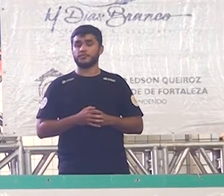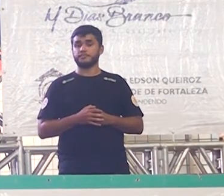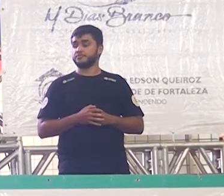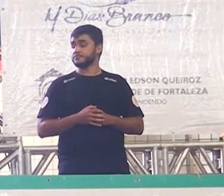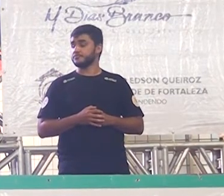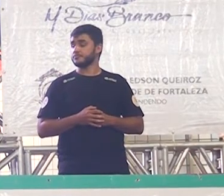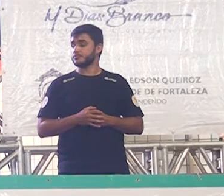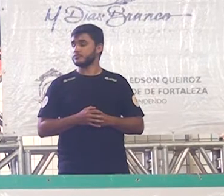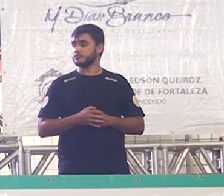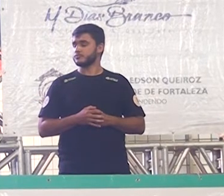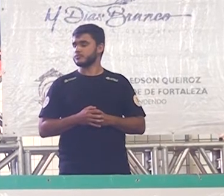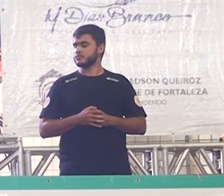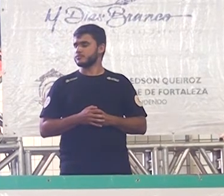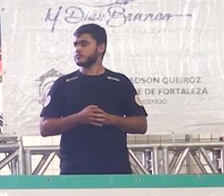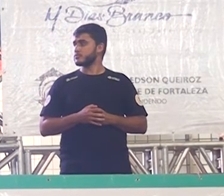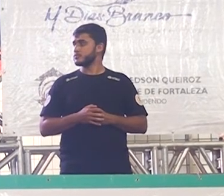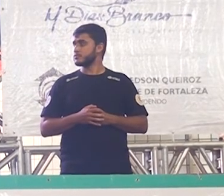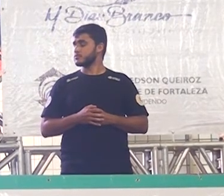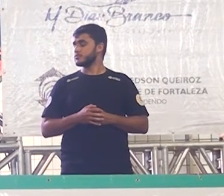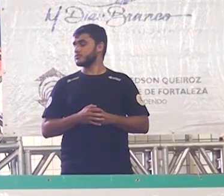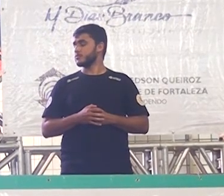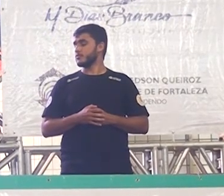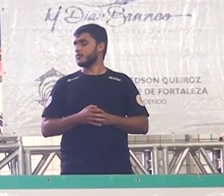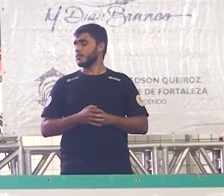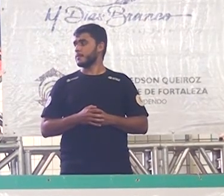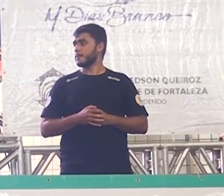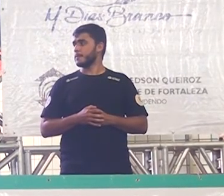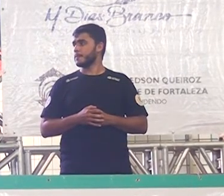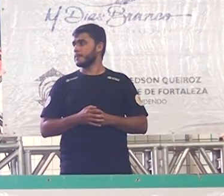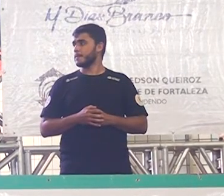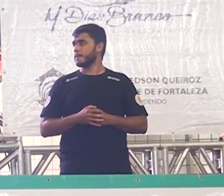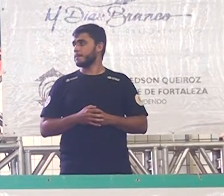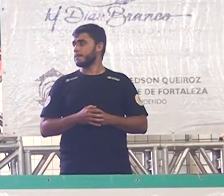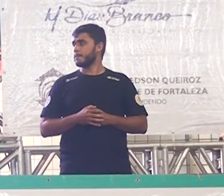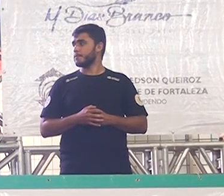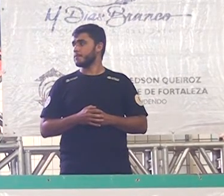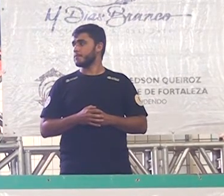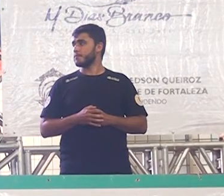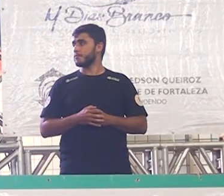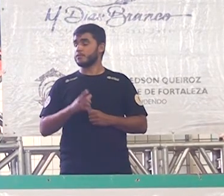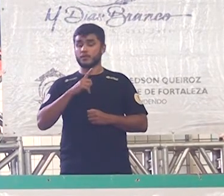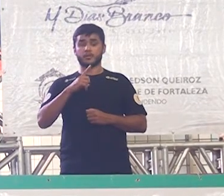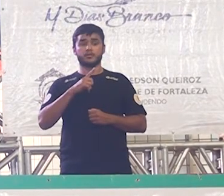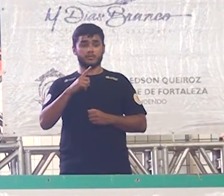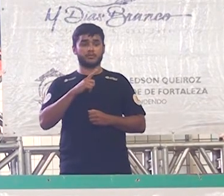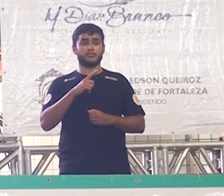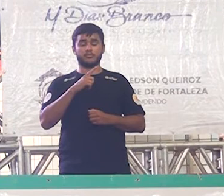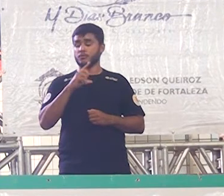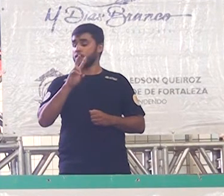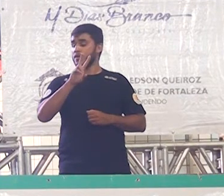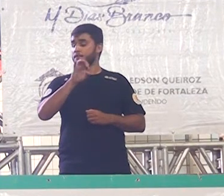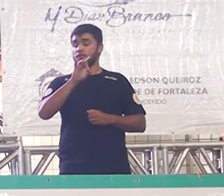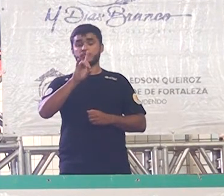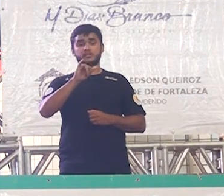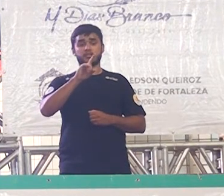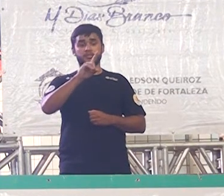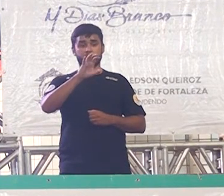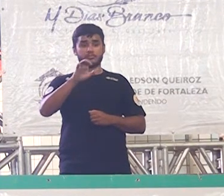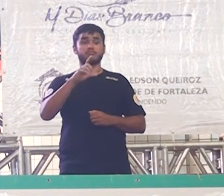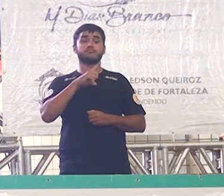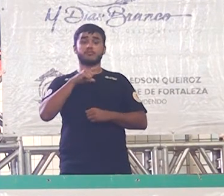que é menos 5. Eu estou tendo a velocidade e